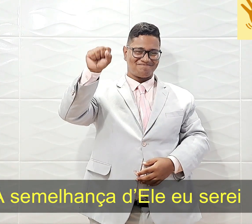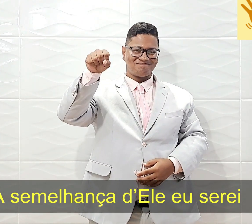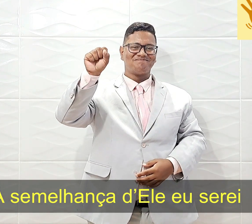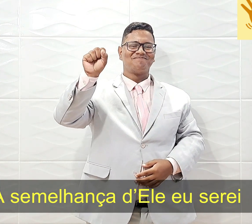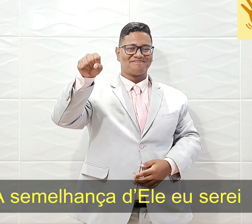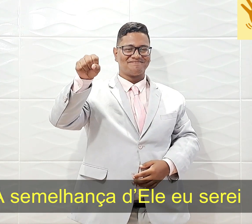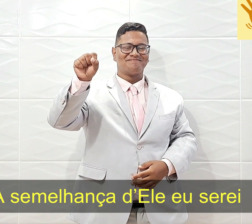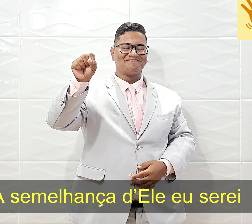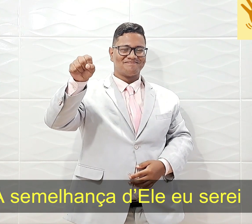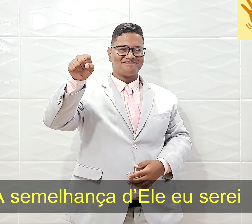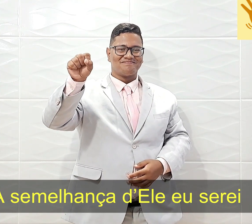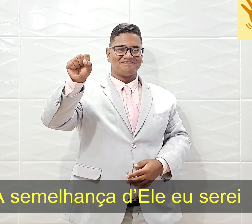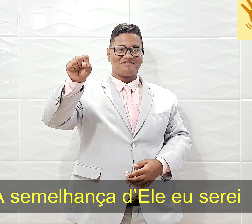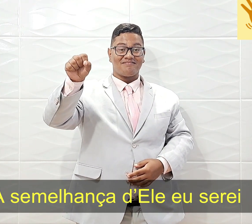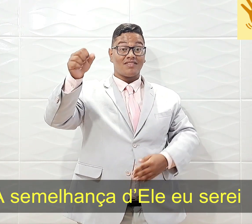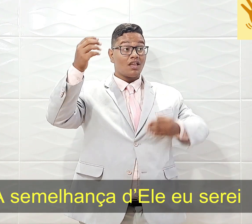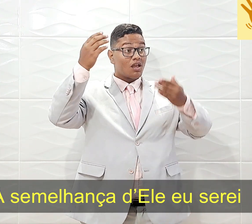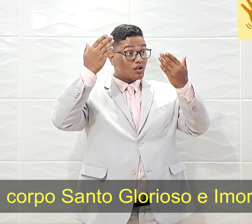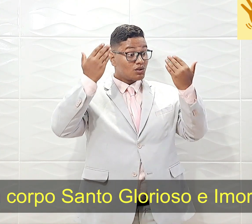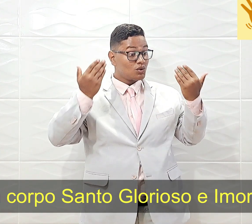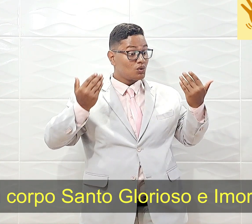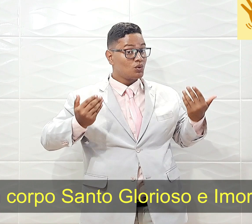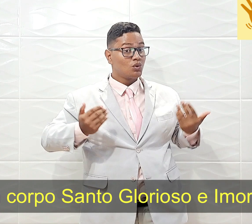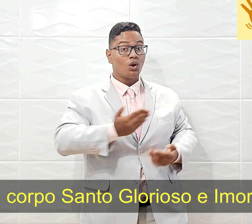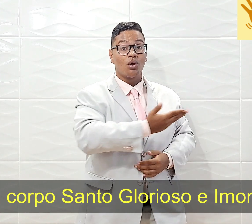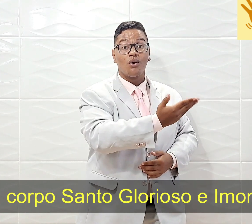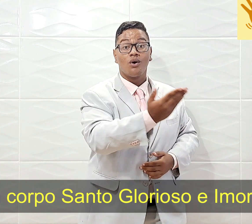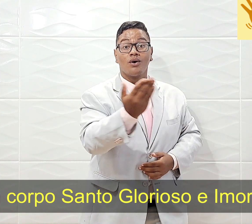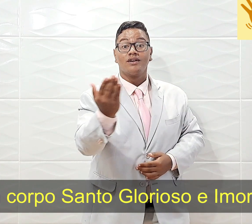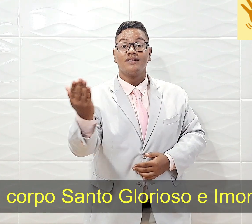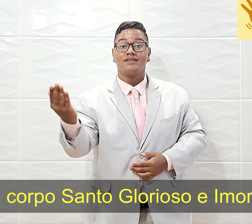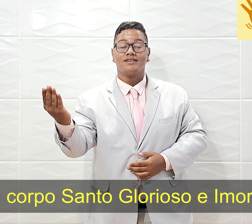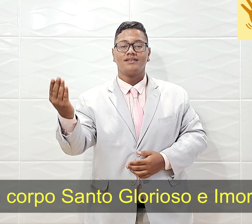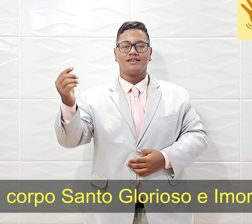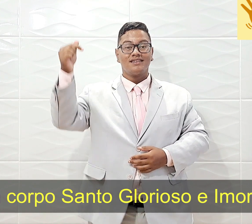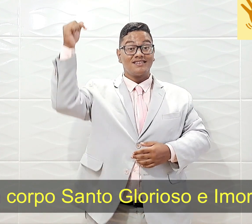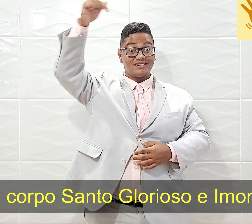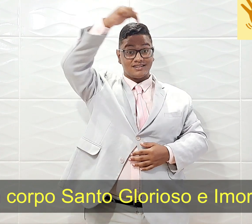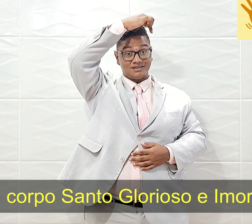serei Num corpo Santo